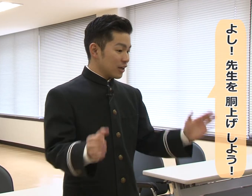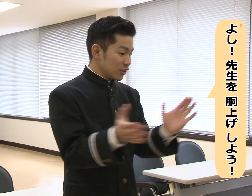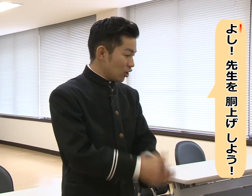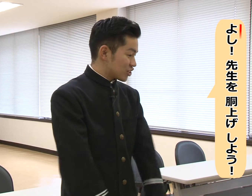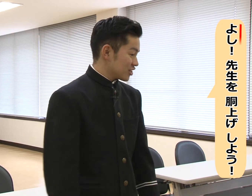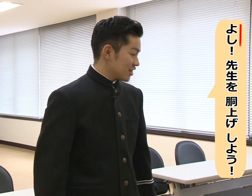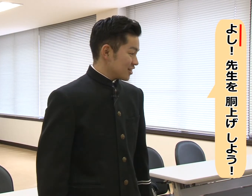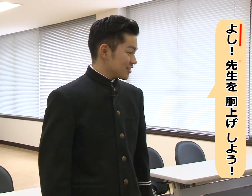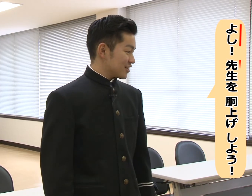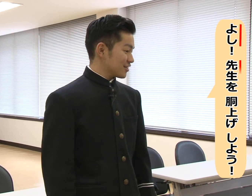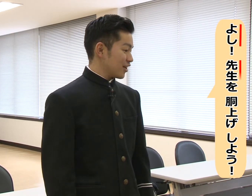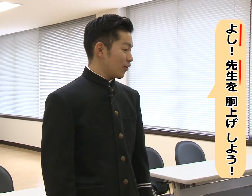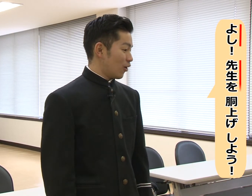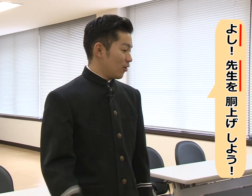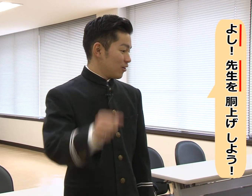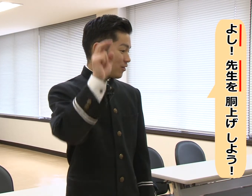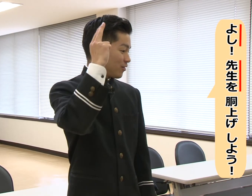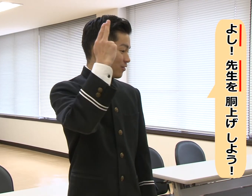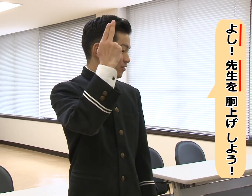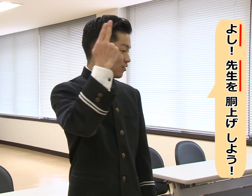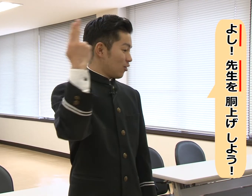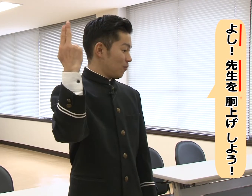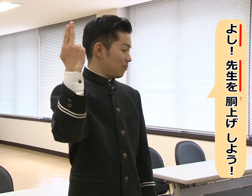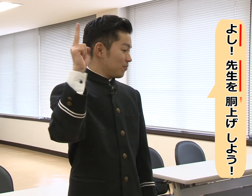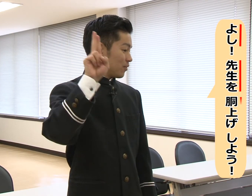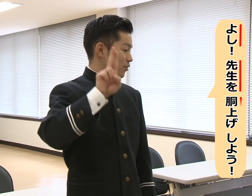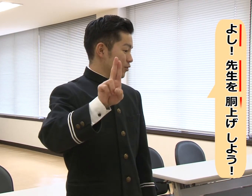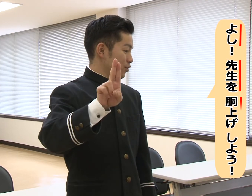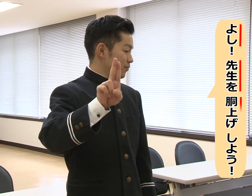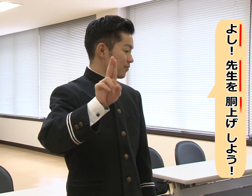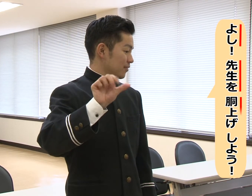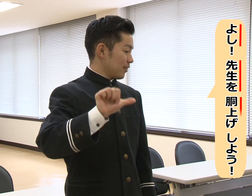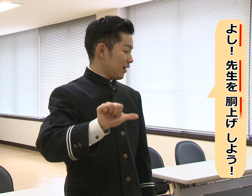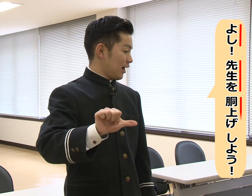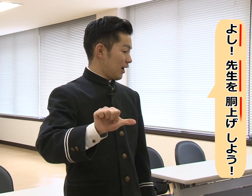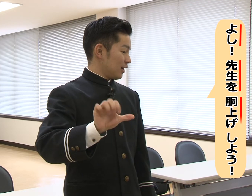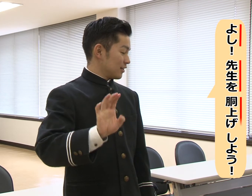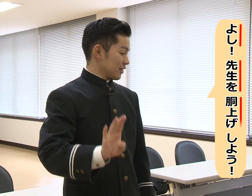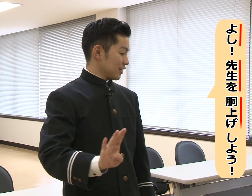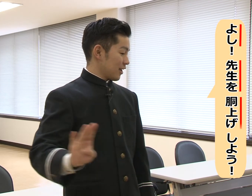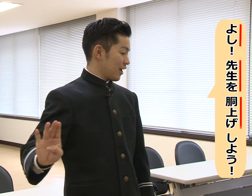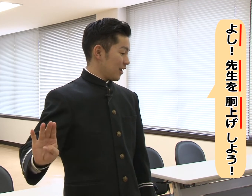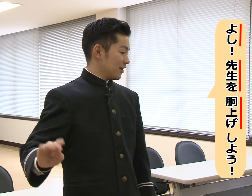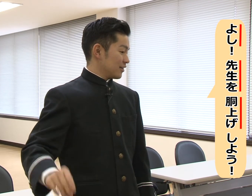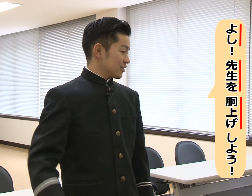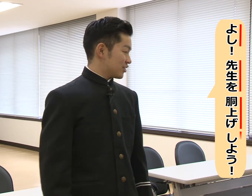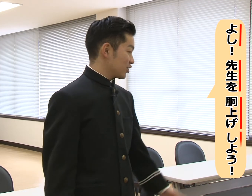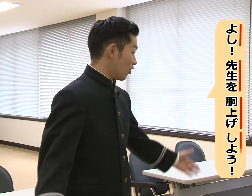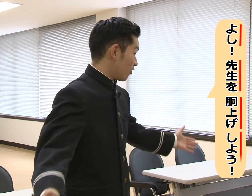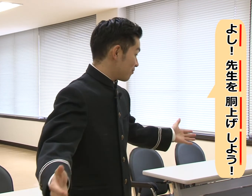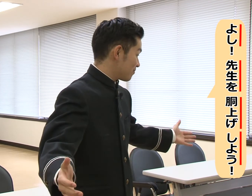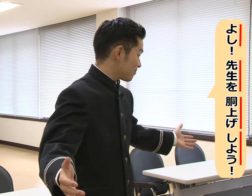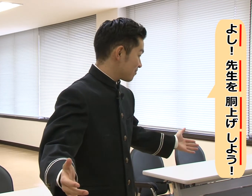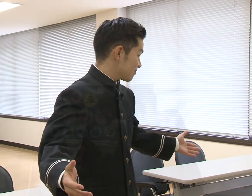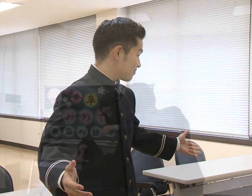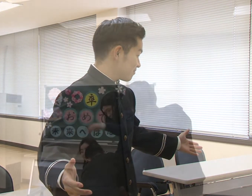よし、先生をどうあげしよ